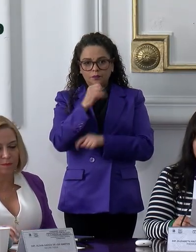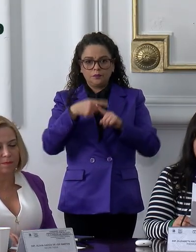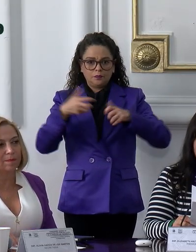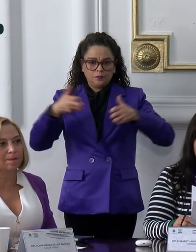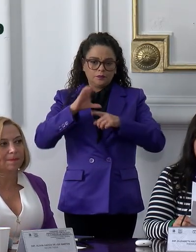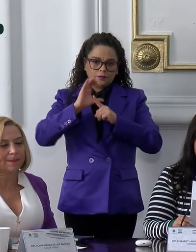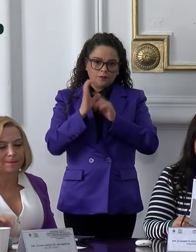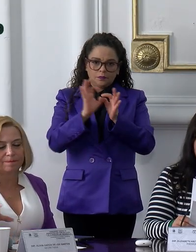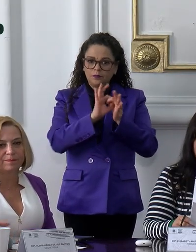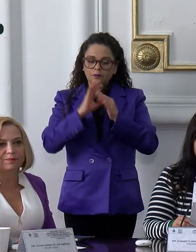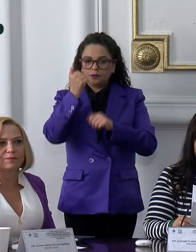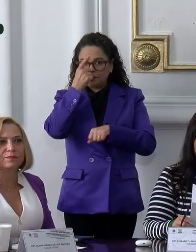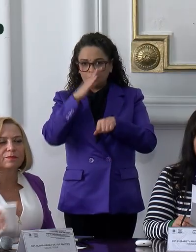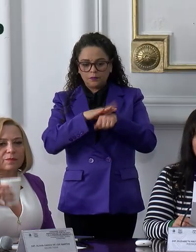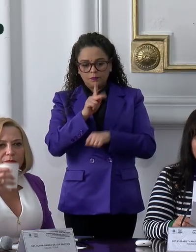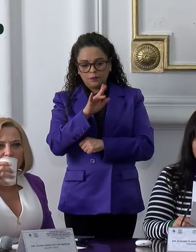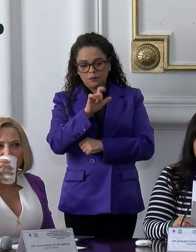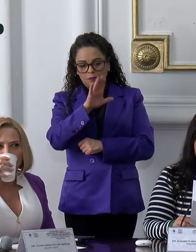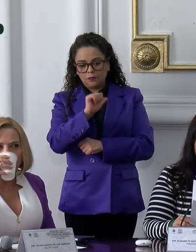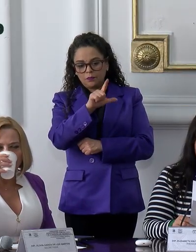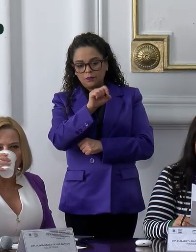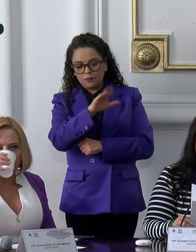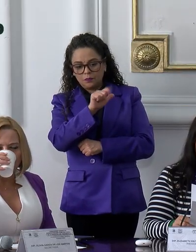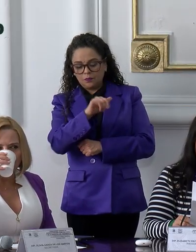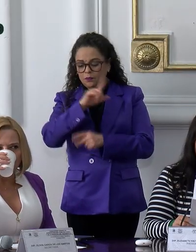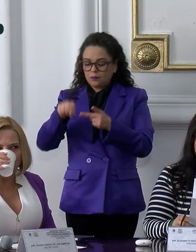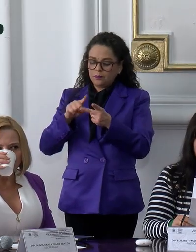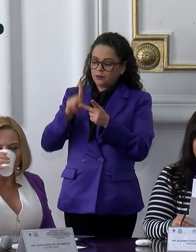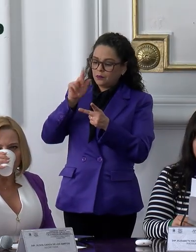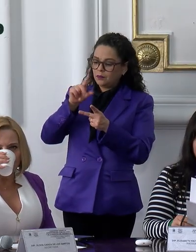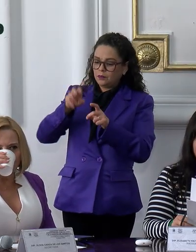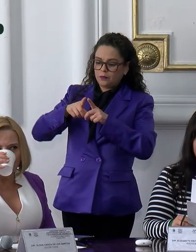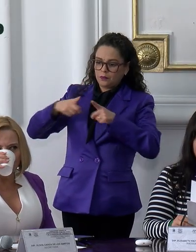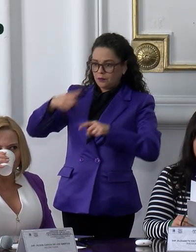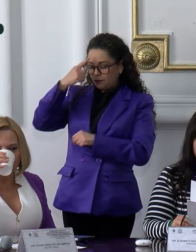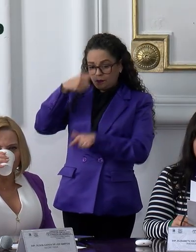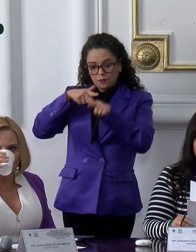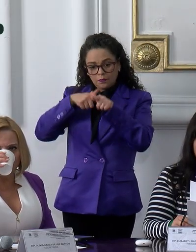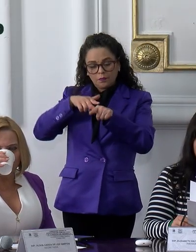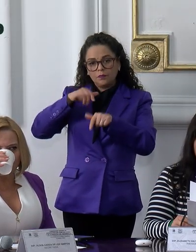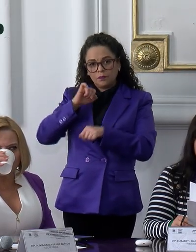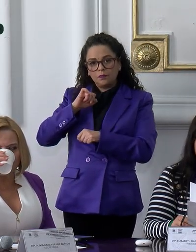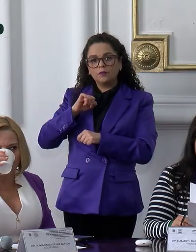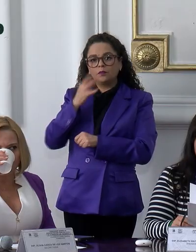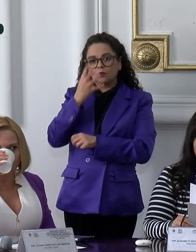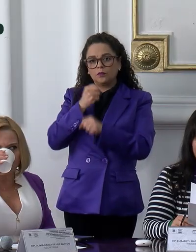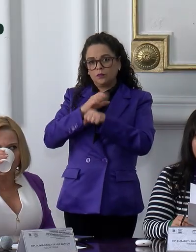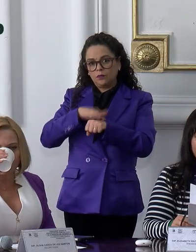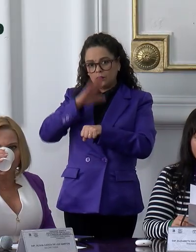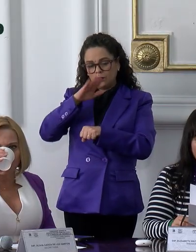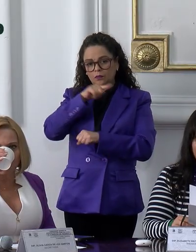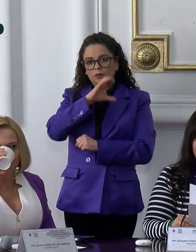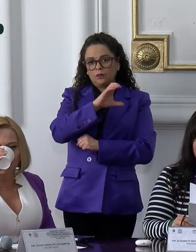Comisiones Unidas de Administración Pública Local y de Planeación del Desarrollo relativo a la ratificación del C. Pamplona Rangel Francisco